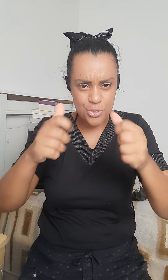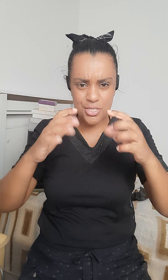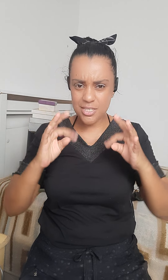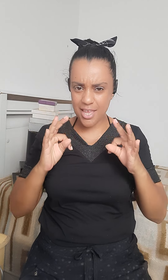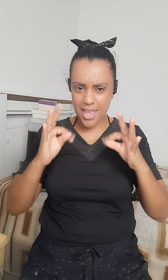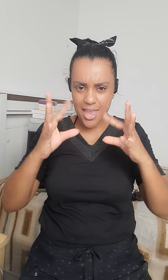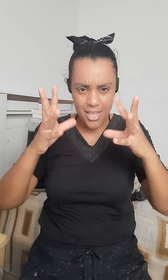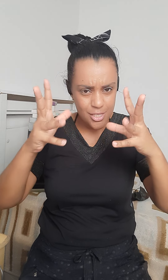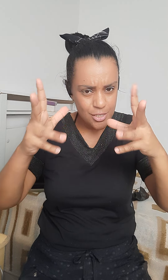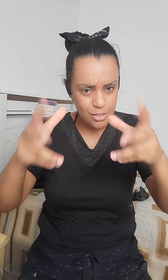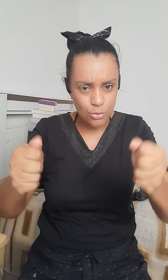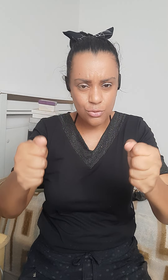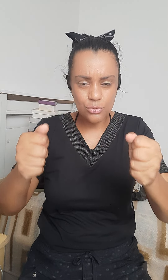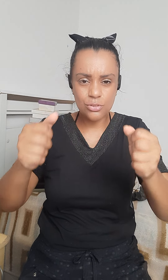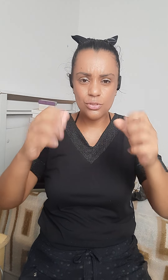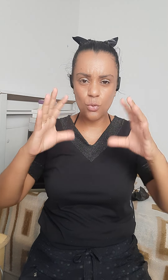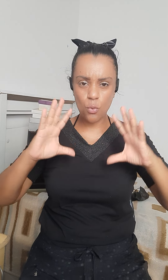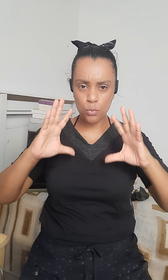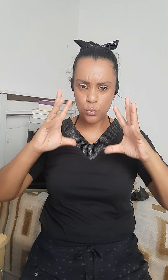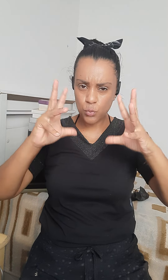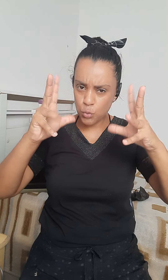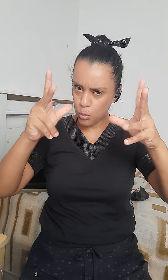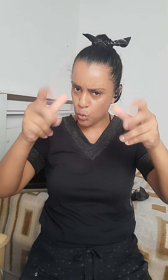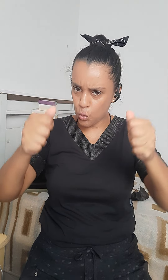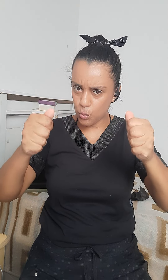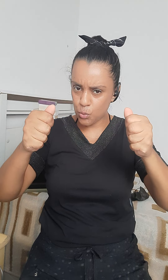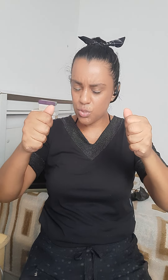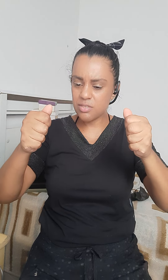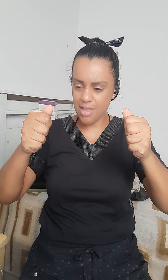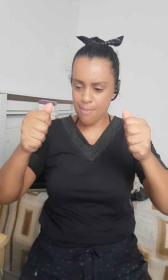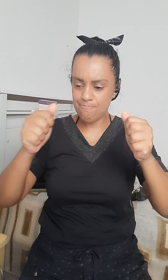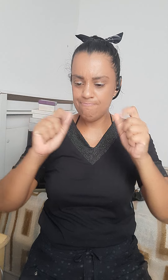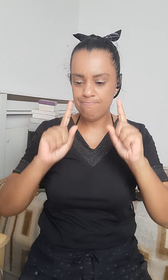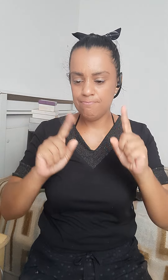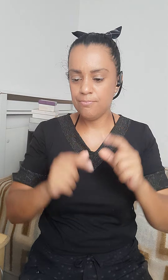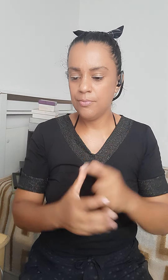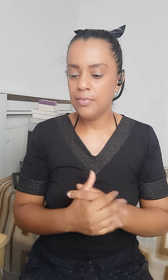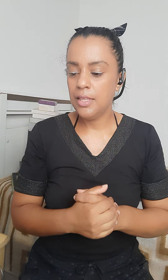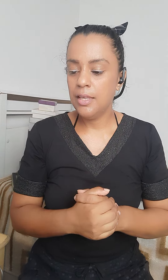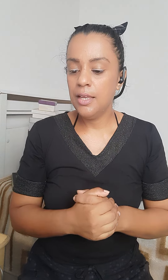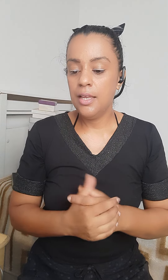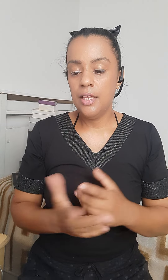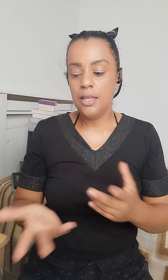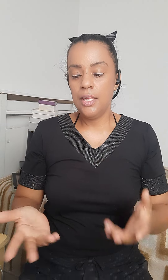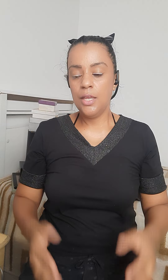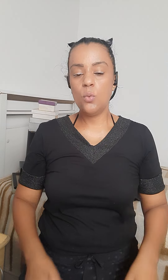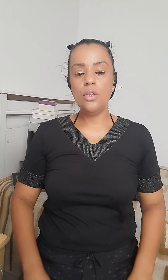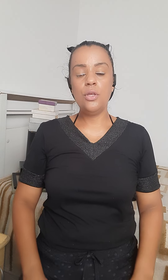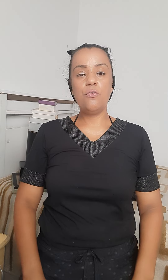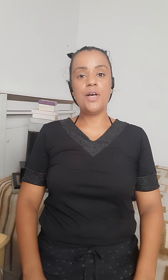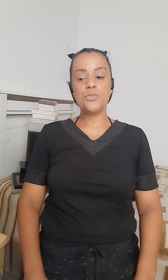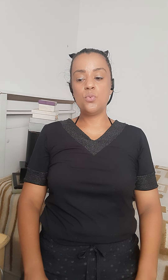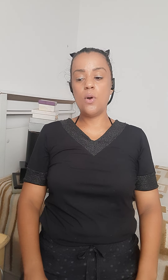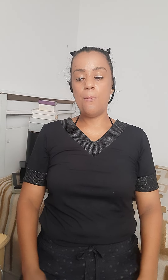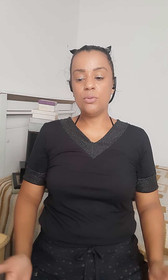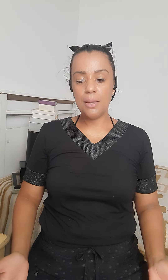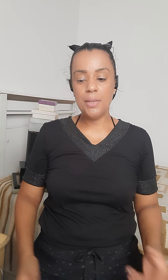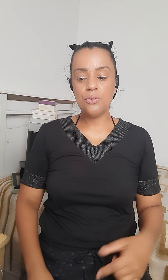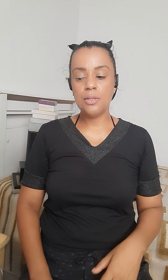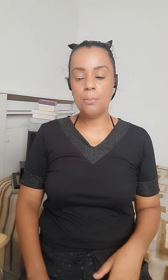todos. É todos. Ou todos, tá? E quando eu faço o apontamento também,